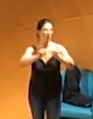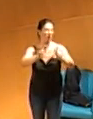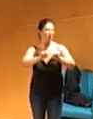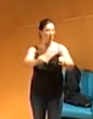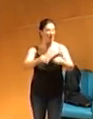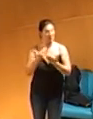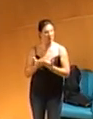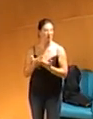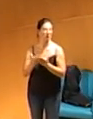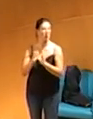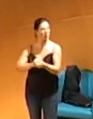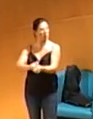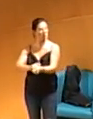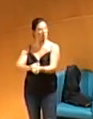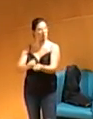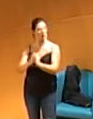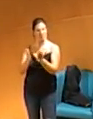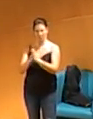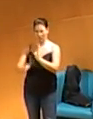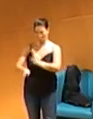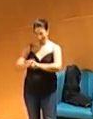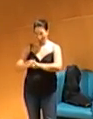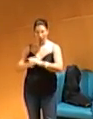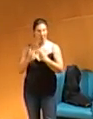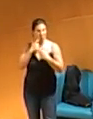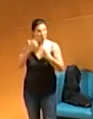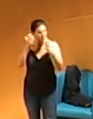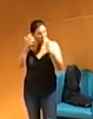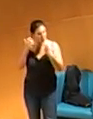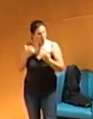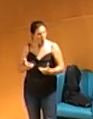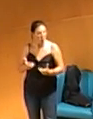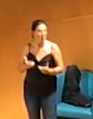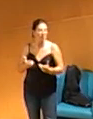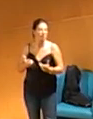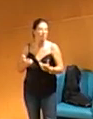l'origine du livre, c'est ça, c'est cette volonté de sortir